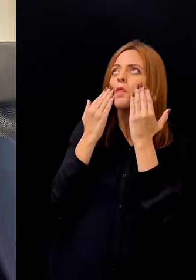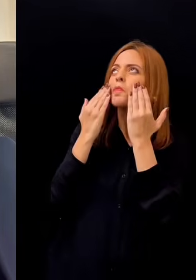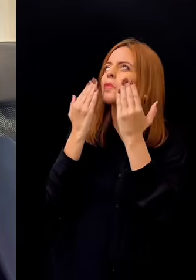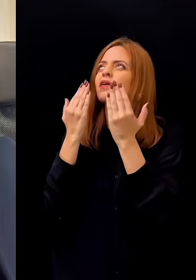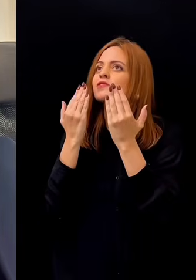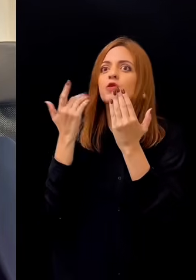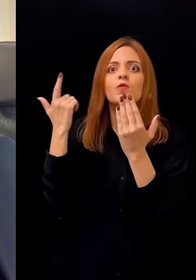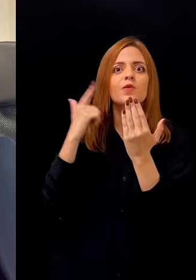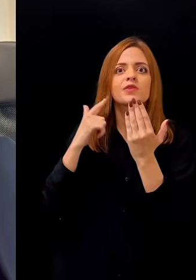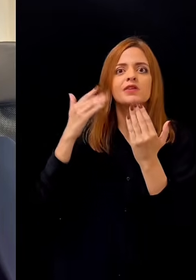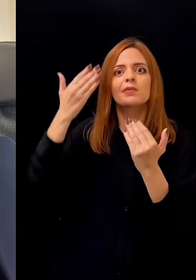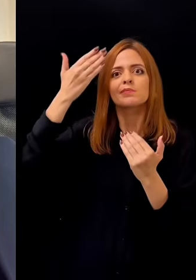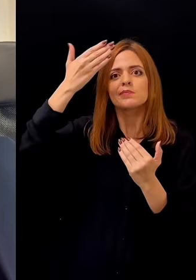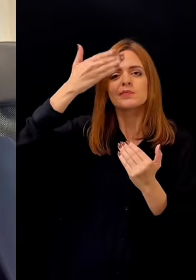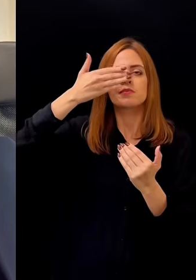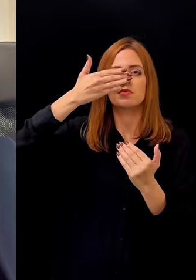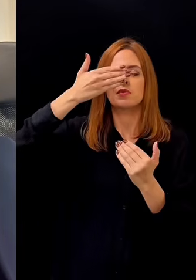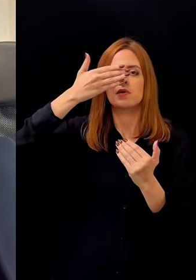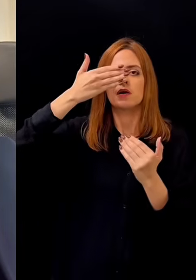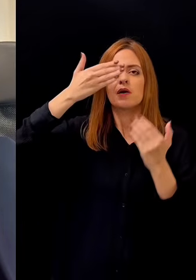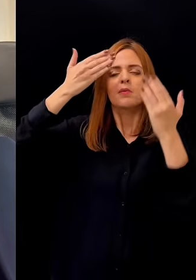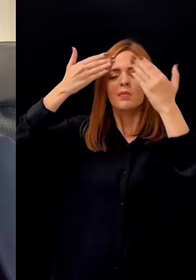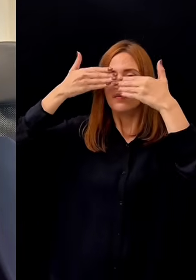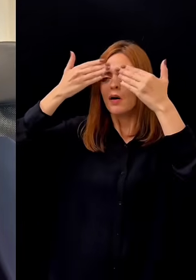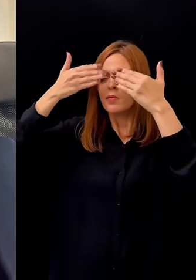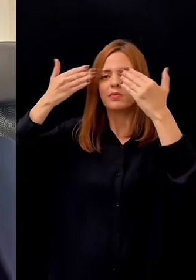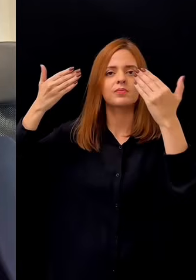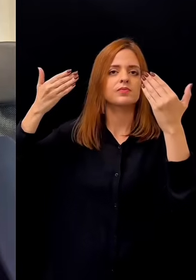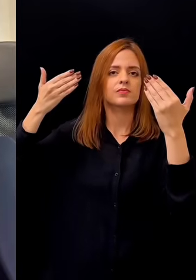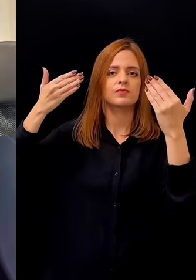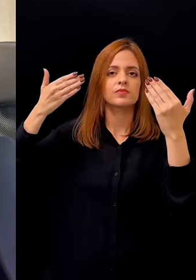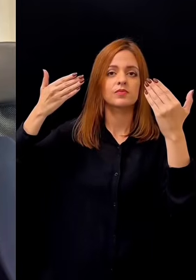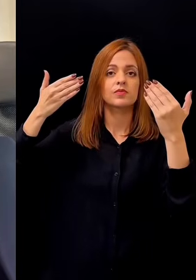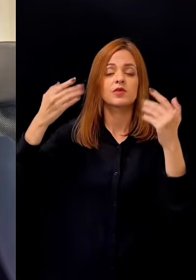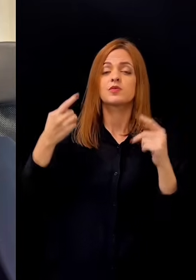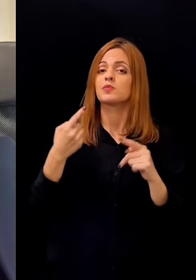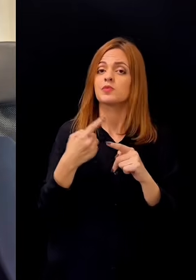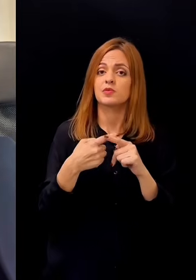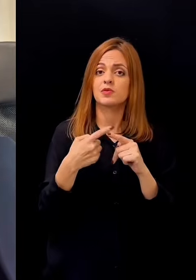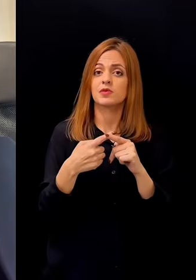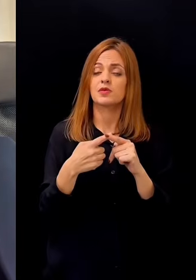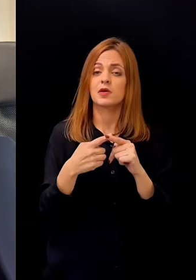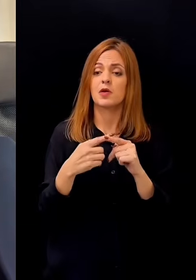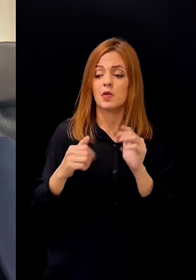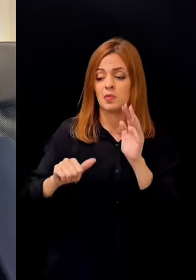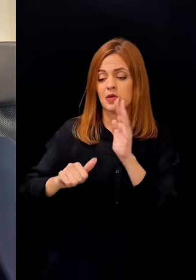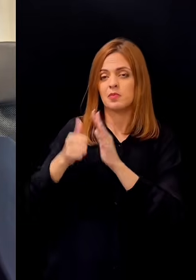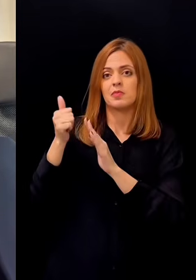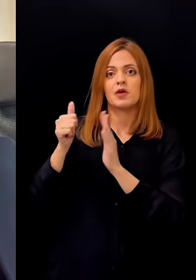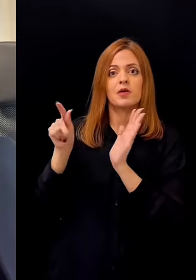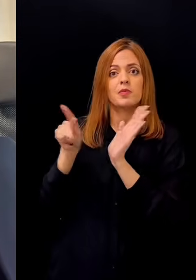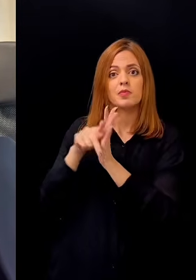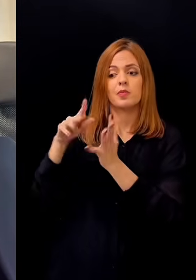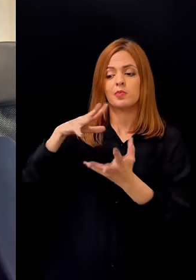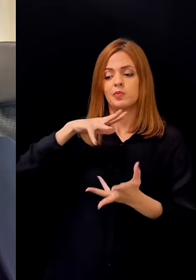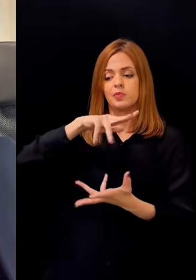de Deus. Não pode ver. Porque o reino de Deus, primeiro, é